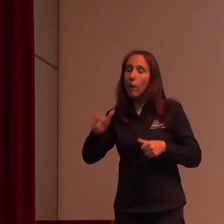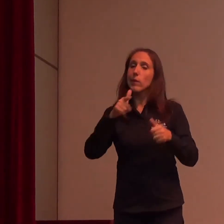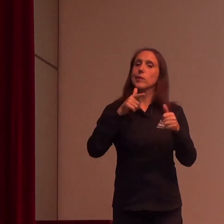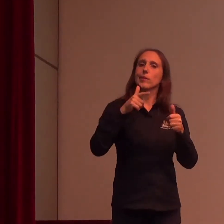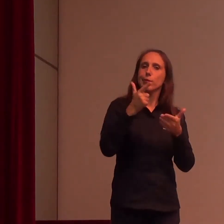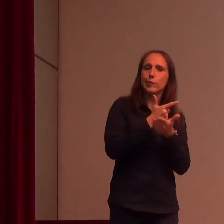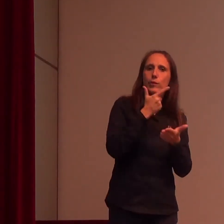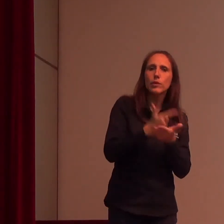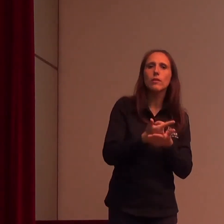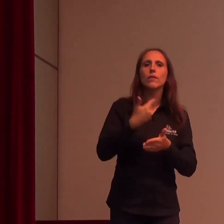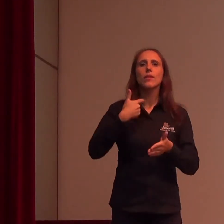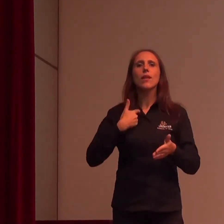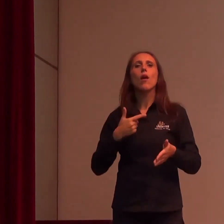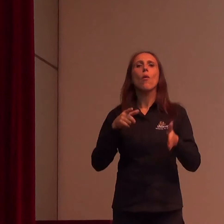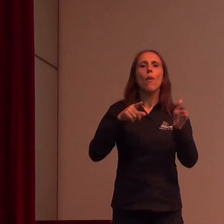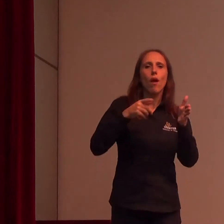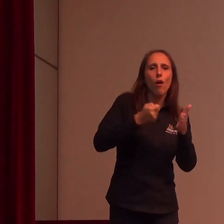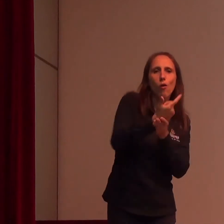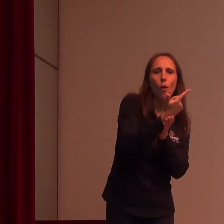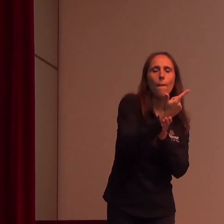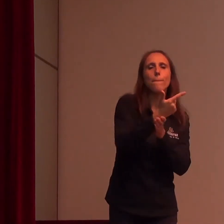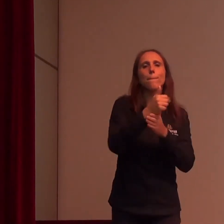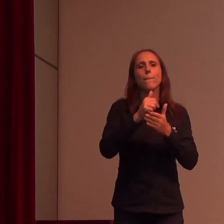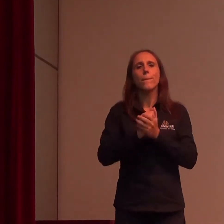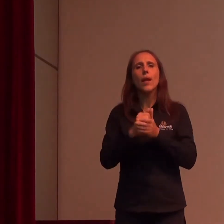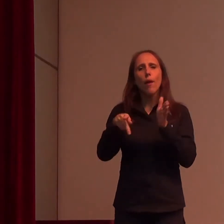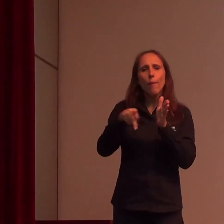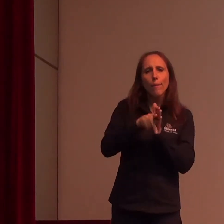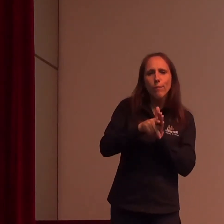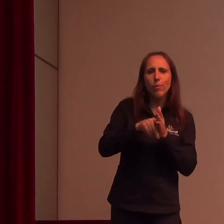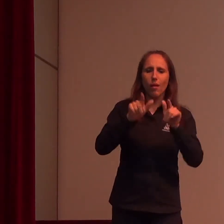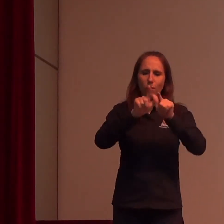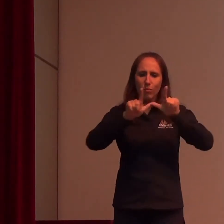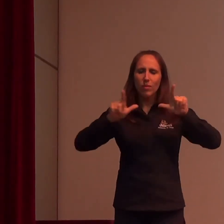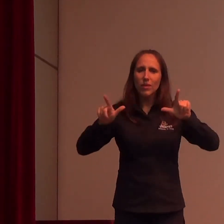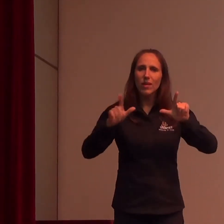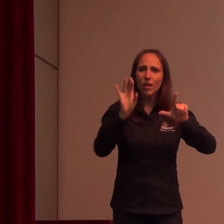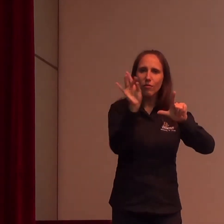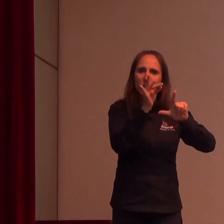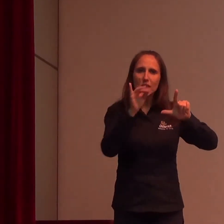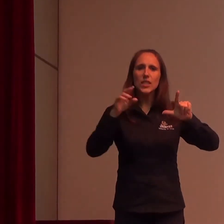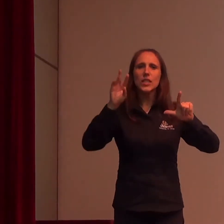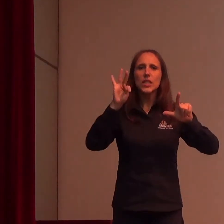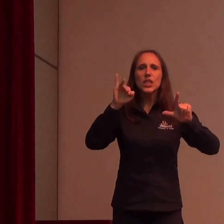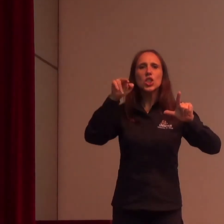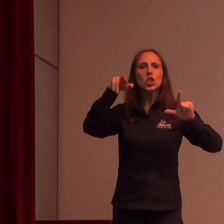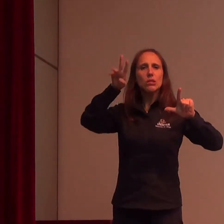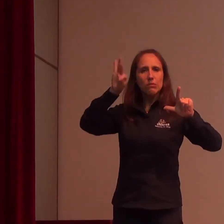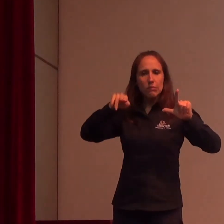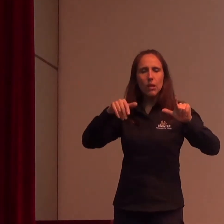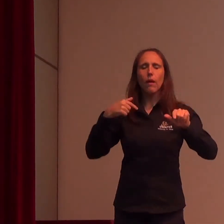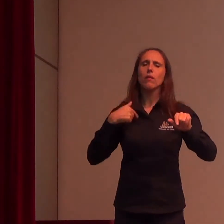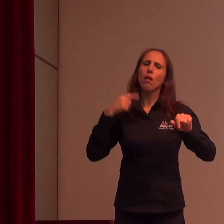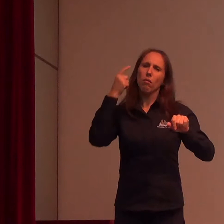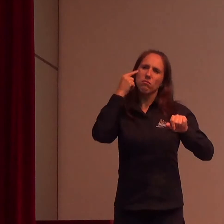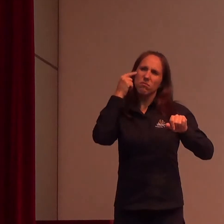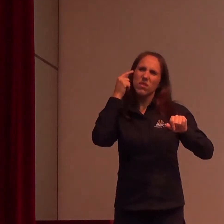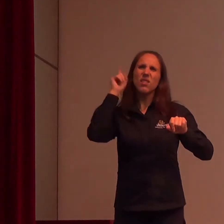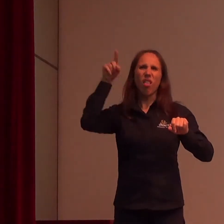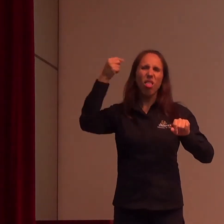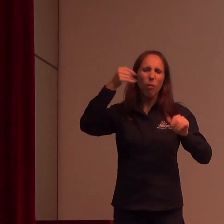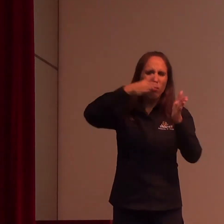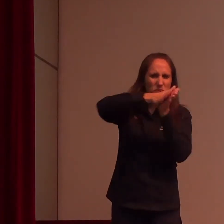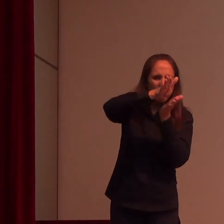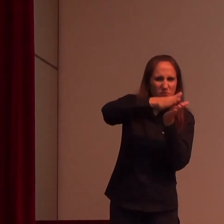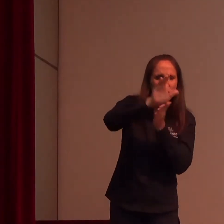A Definição da Arte, mas comprei a tinta, né? Comprei, inclusive, com a intenção, eu vou escanear isso aqui depois para poder fazer a